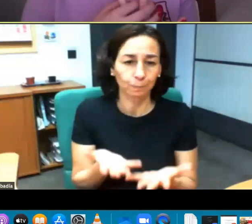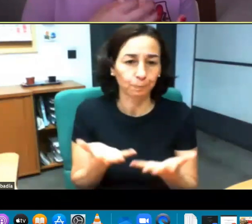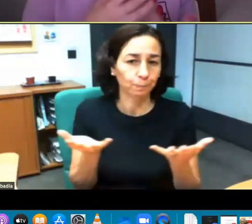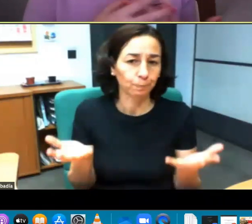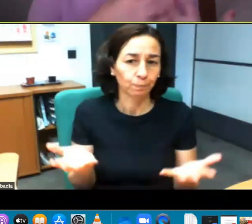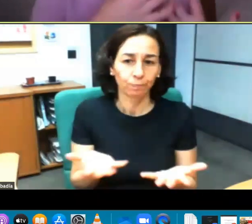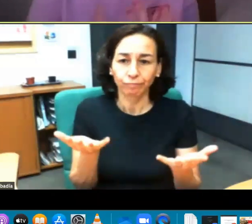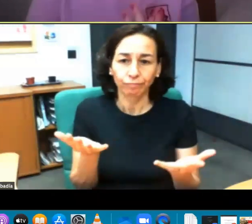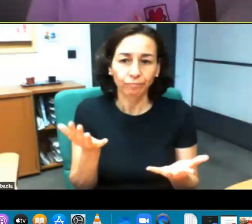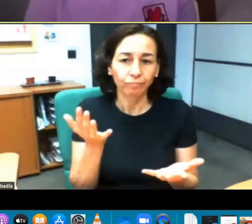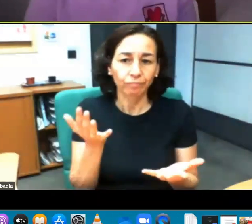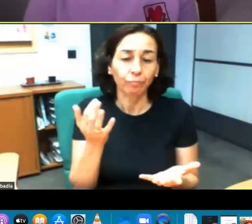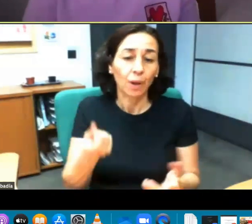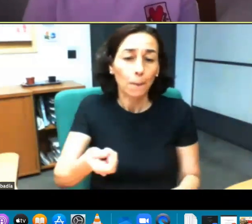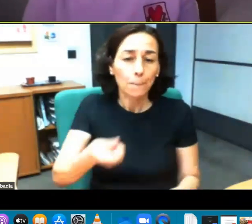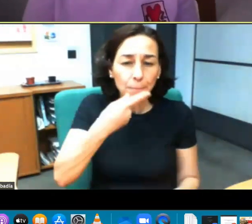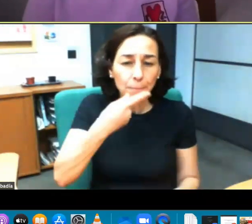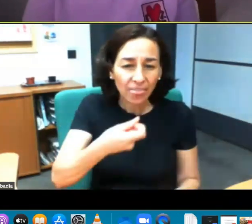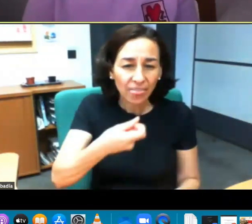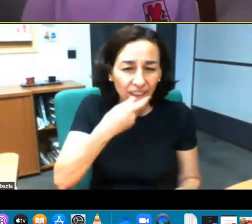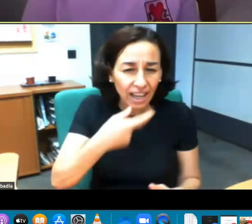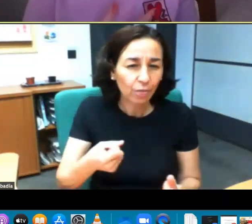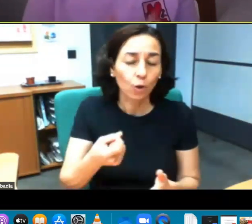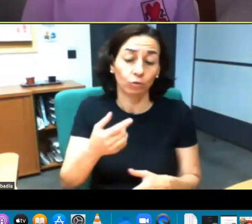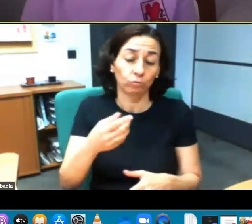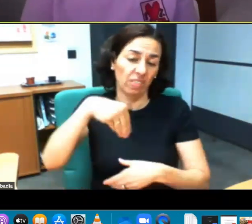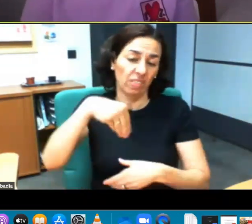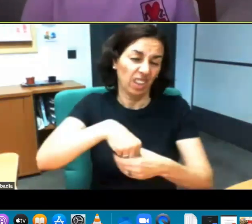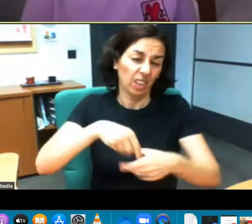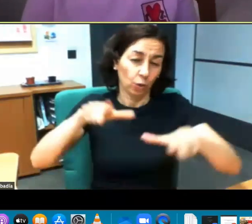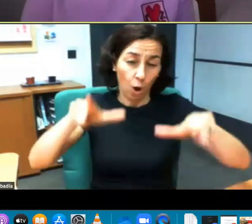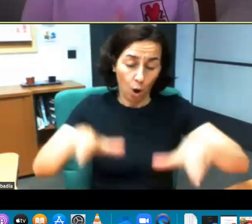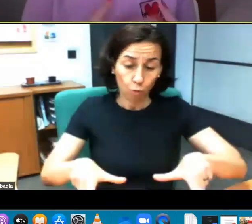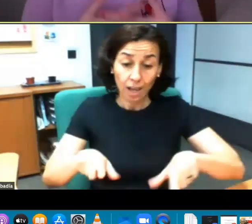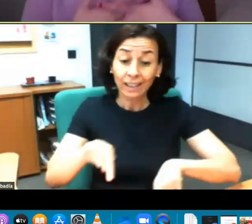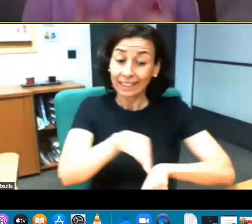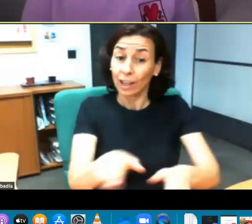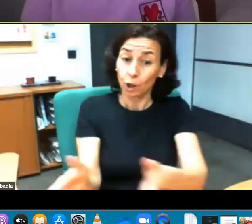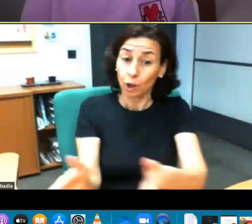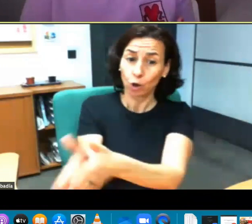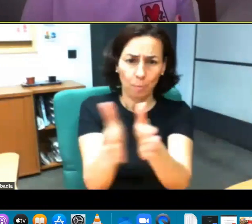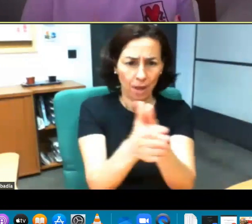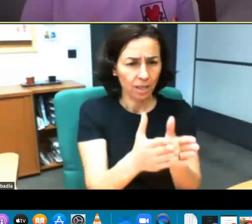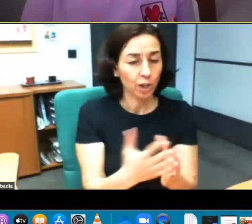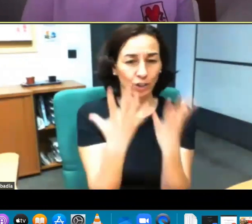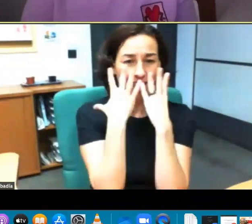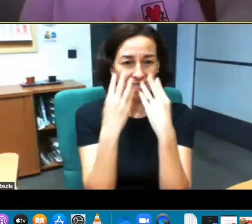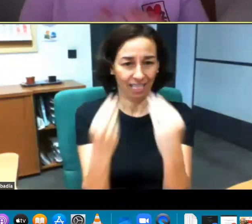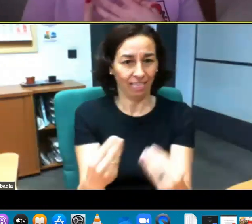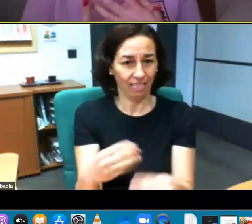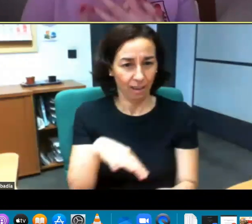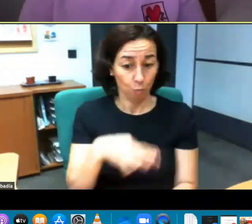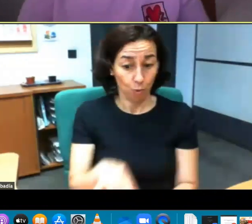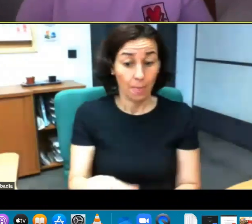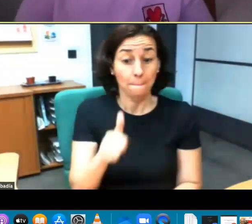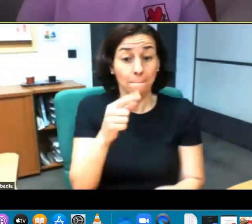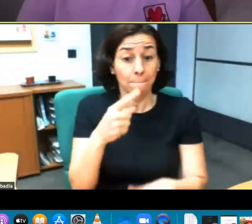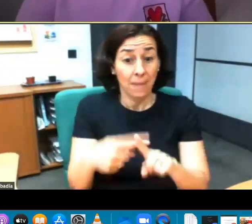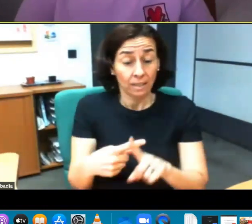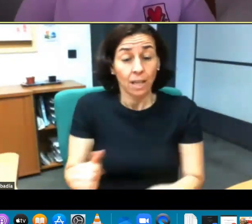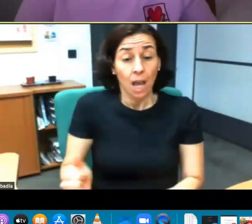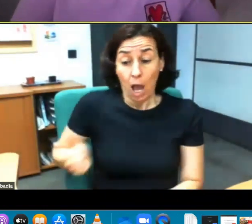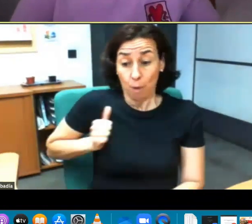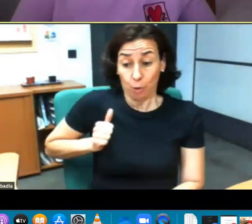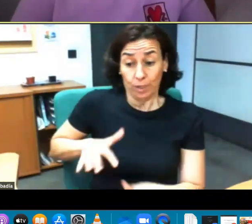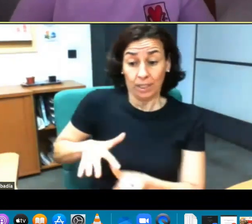algún tipo de medicación, por ejemplo, al aula, que ellos lo puedan entender y además aprovechar esta oportunidad para concienciar en la